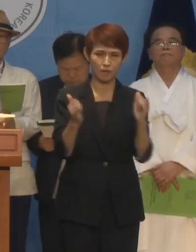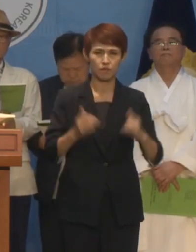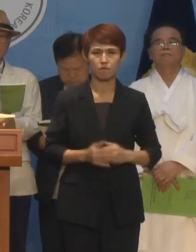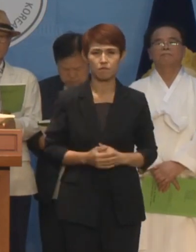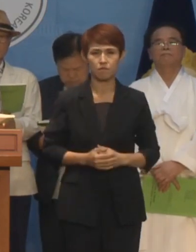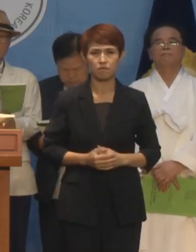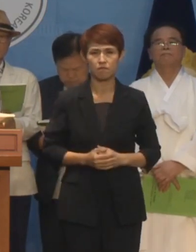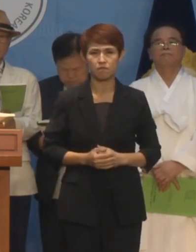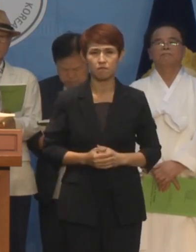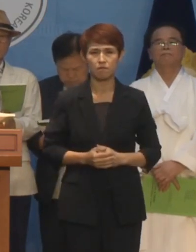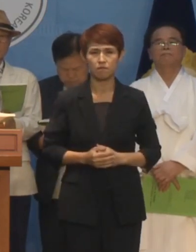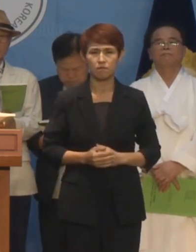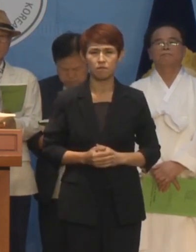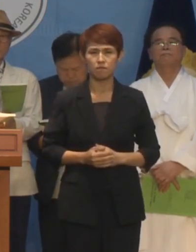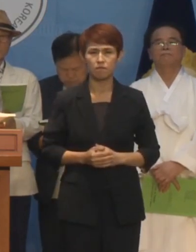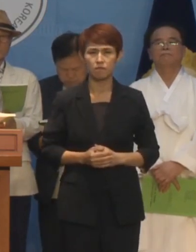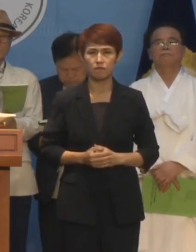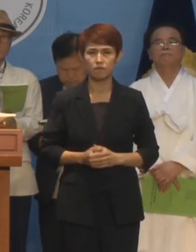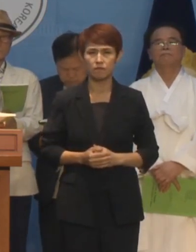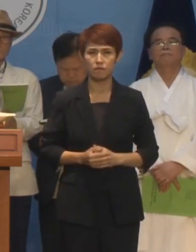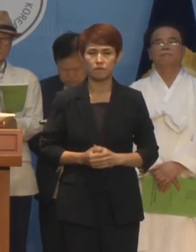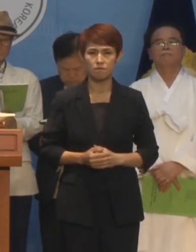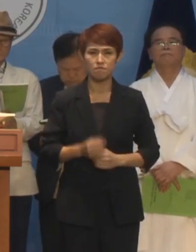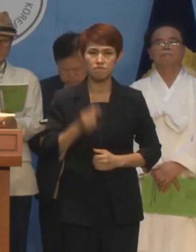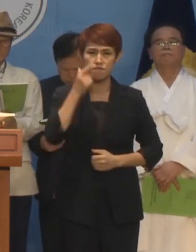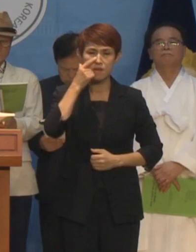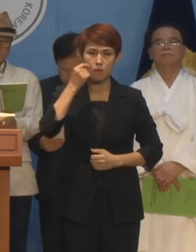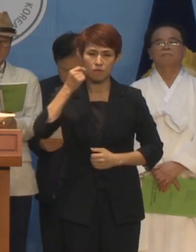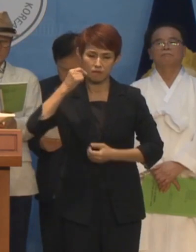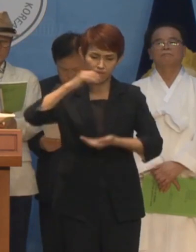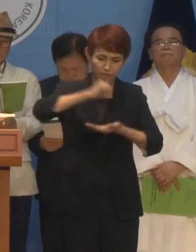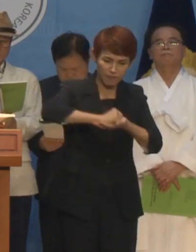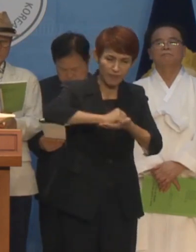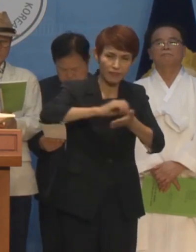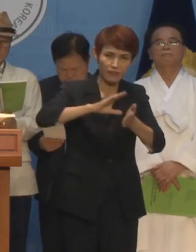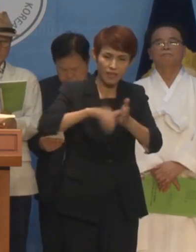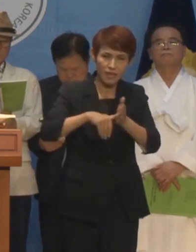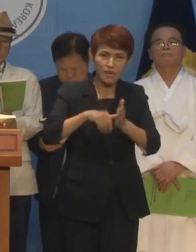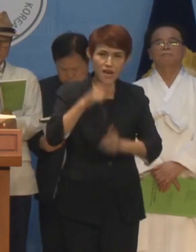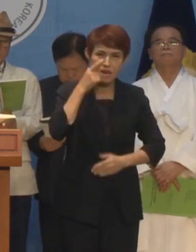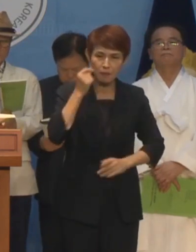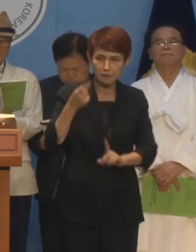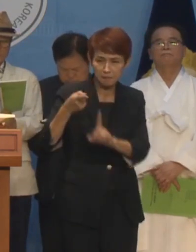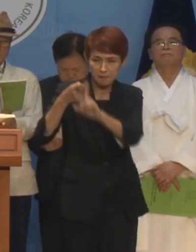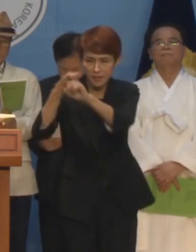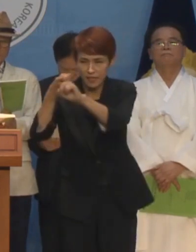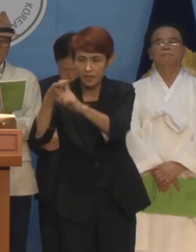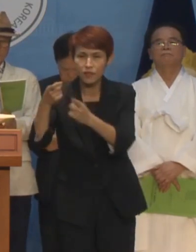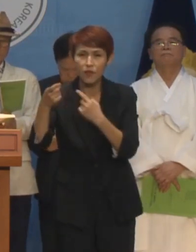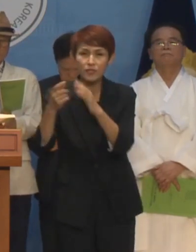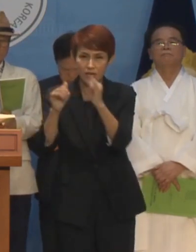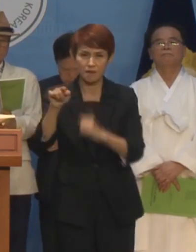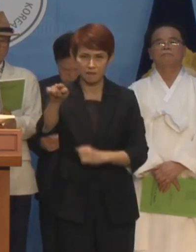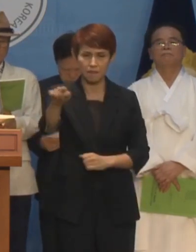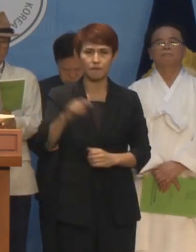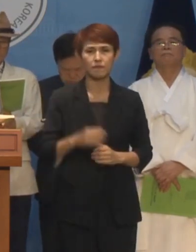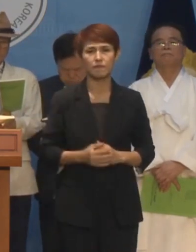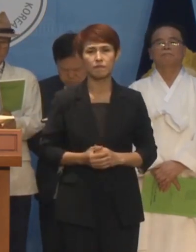식민지 차에서 강도 일본에 들어가서 기득권을 유지해왔던 자들, 분단